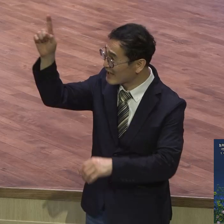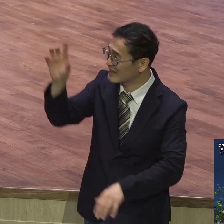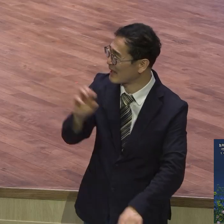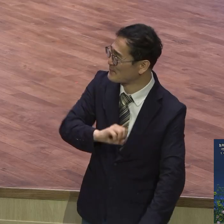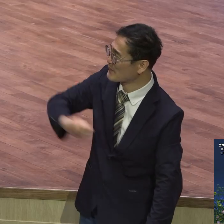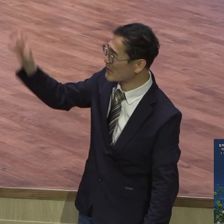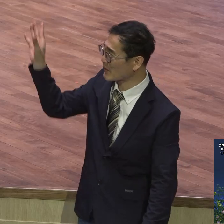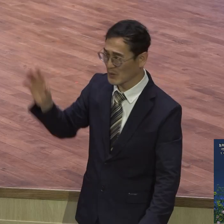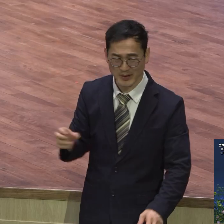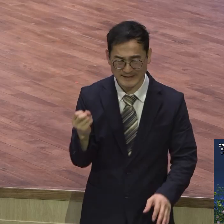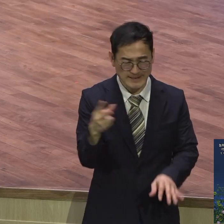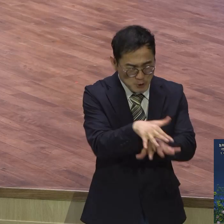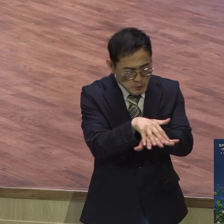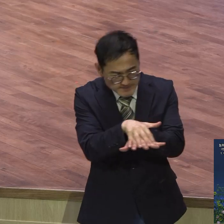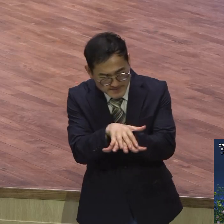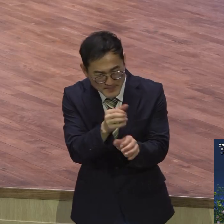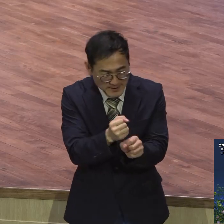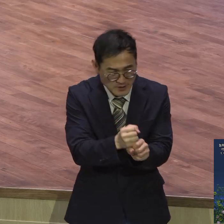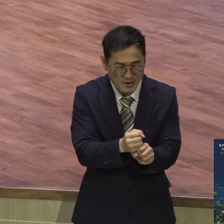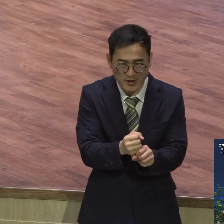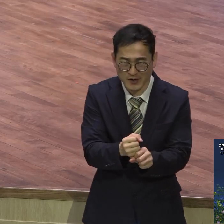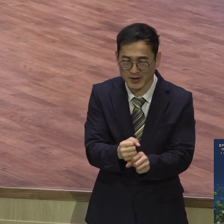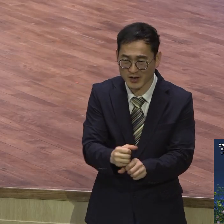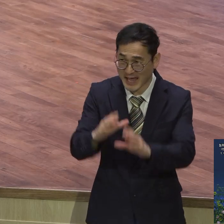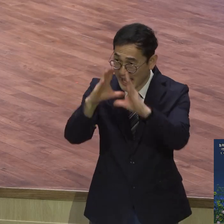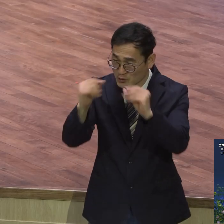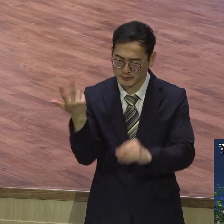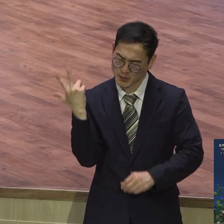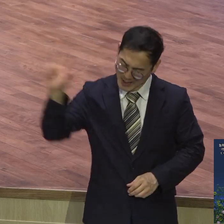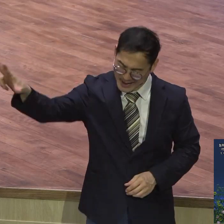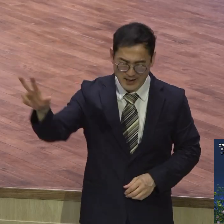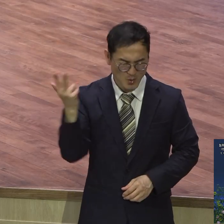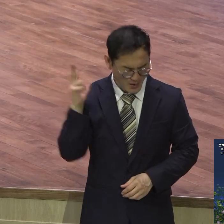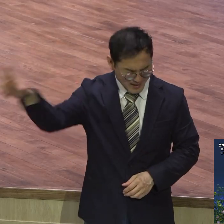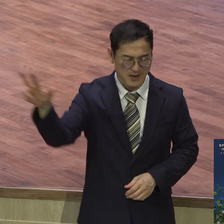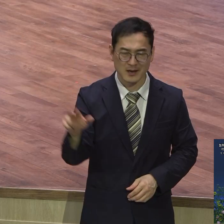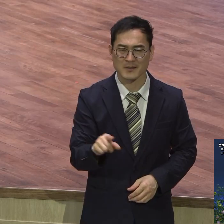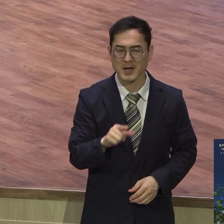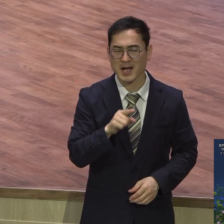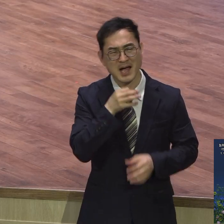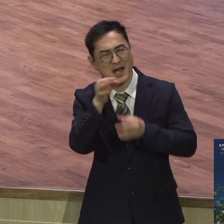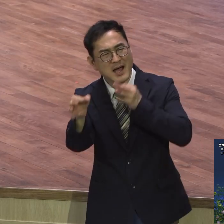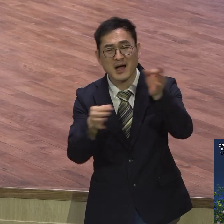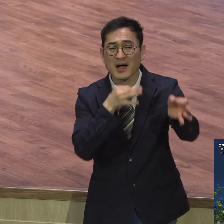다시 돌아가자. 불신앙의 영향력 커지요. 전 백성이다 그래 나오는 거예요.